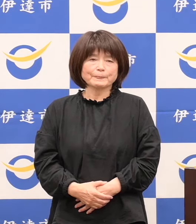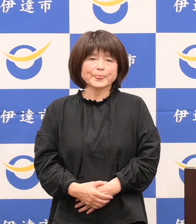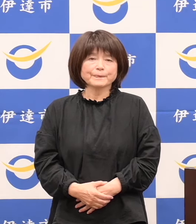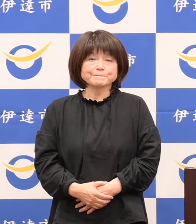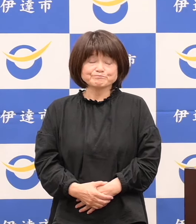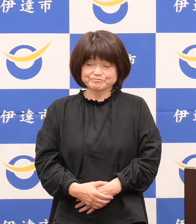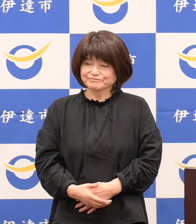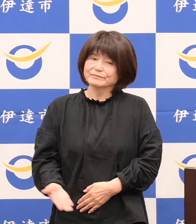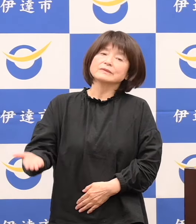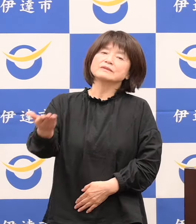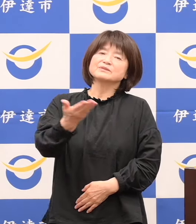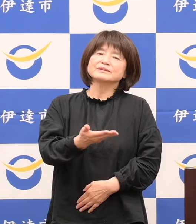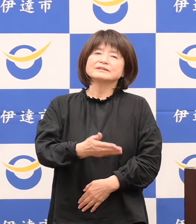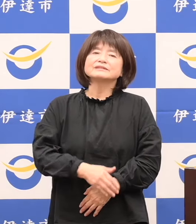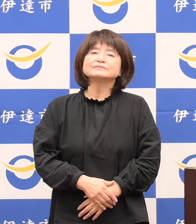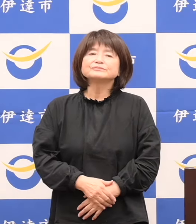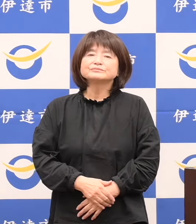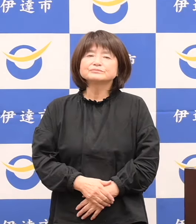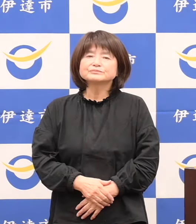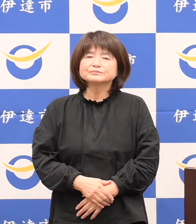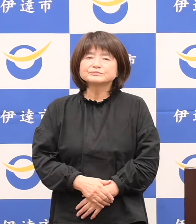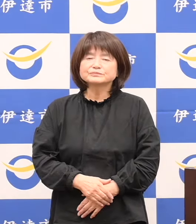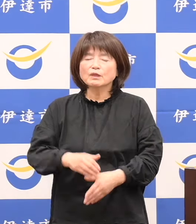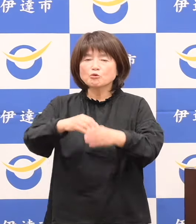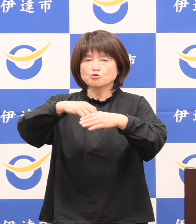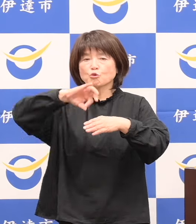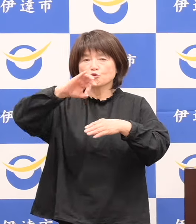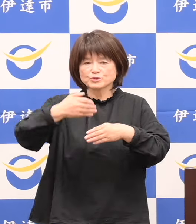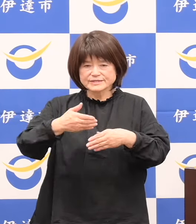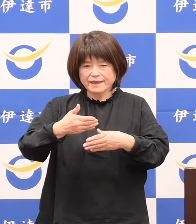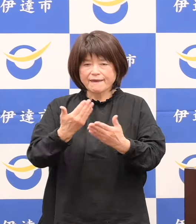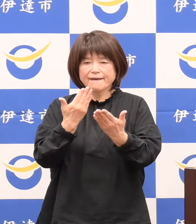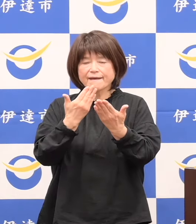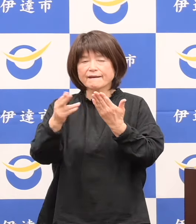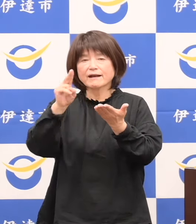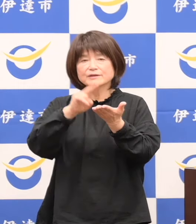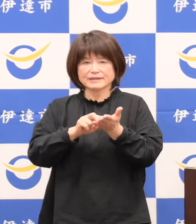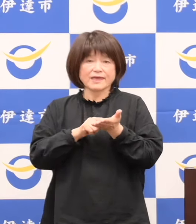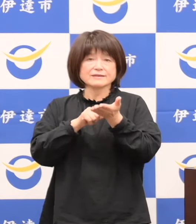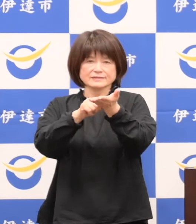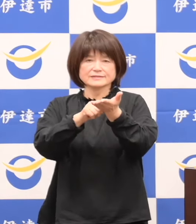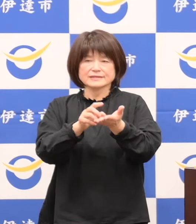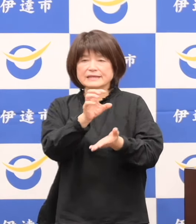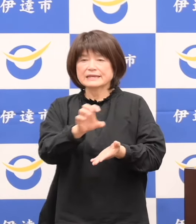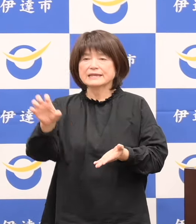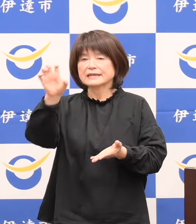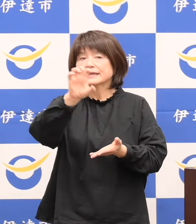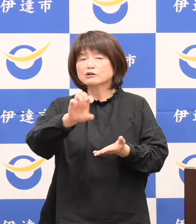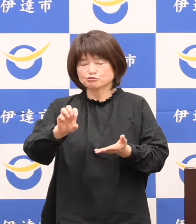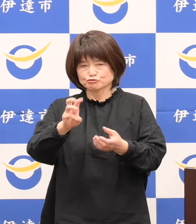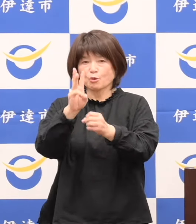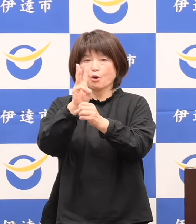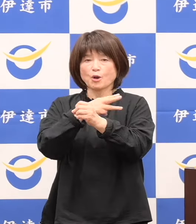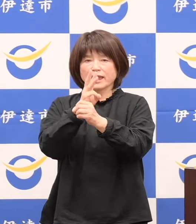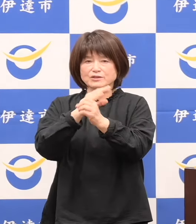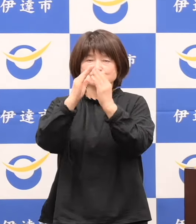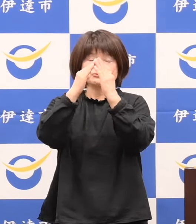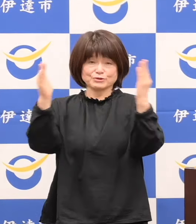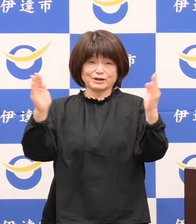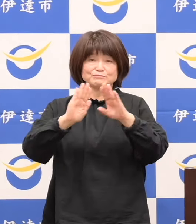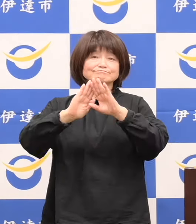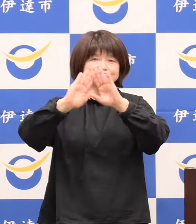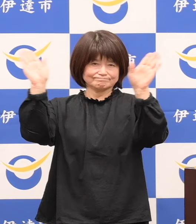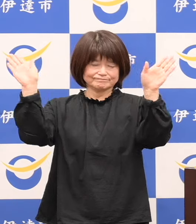はい、続きまして、所得税確定申告e-tax の研修会を開催いたします